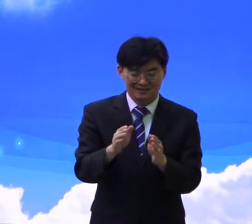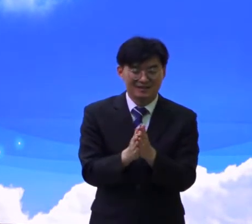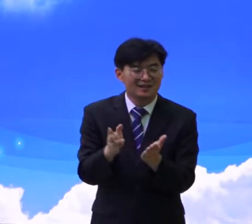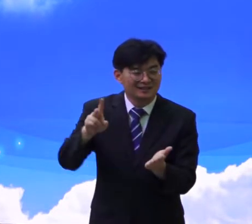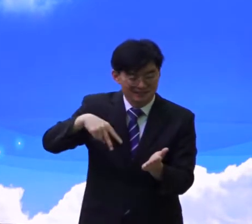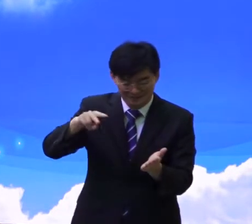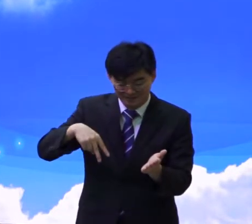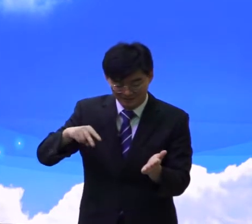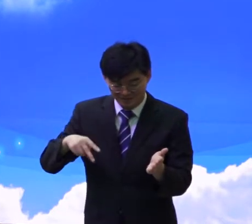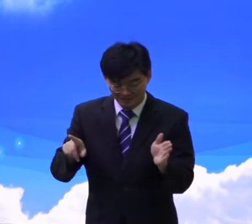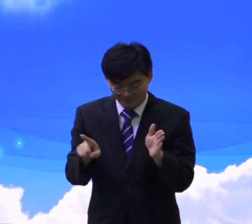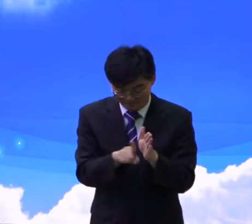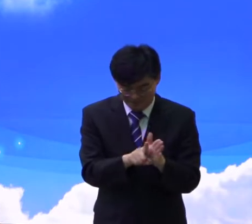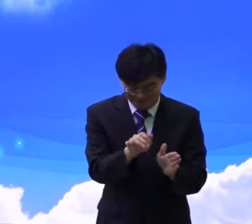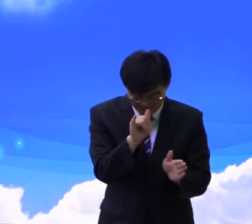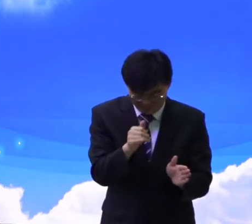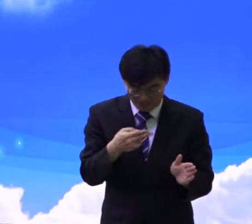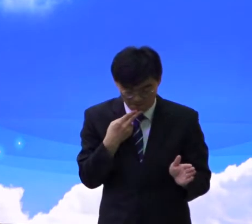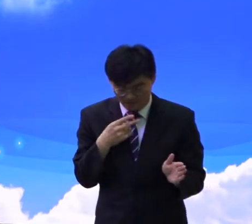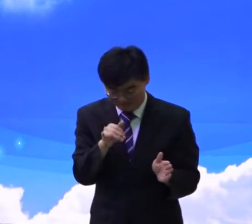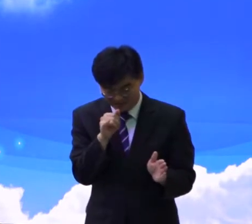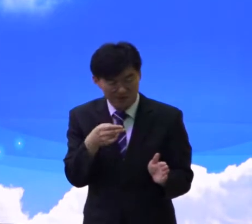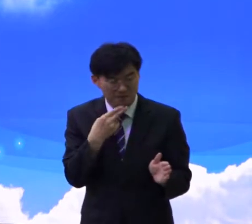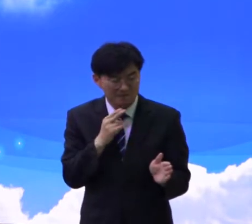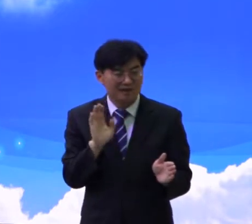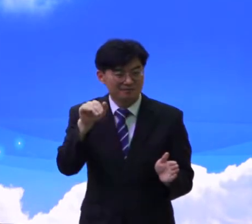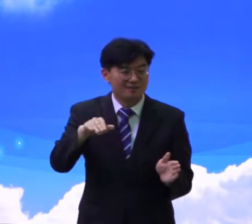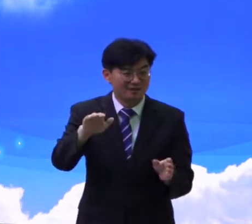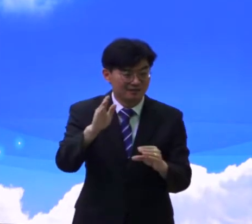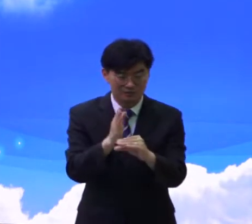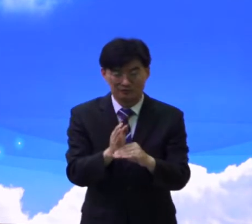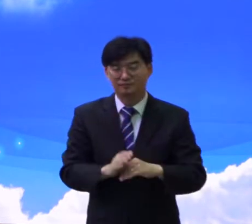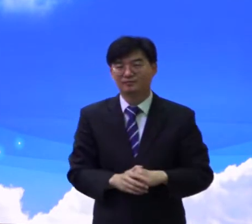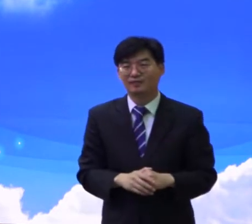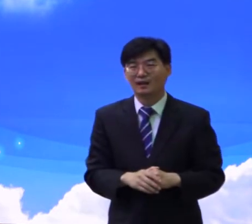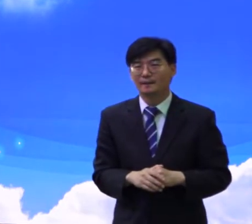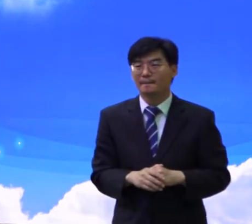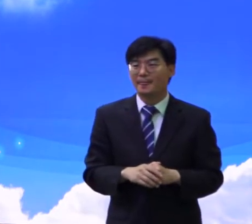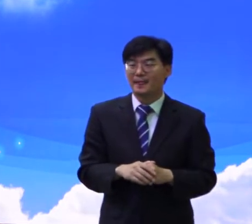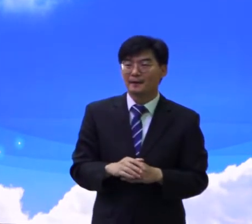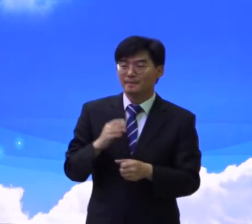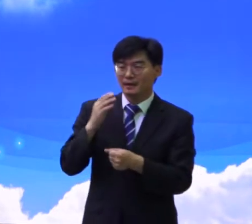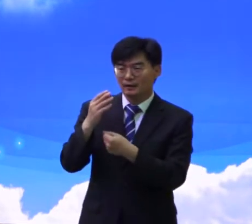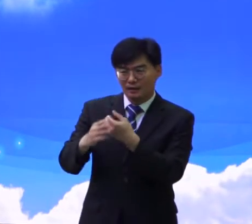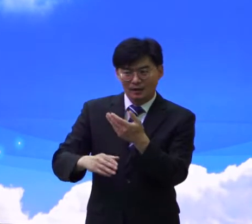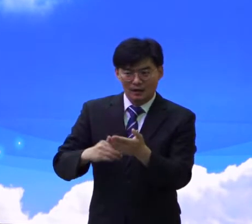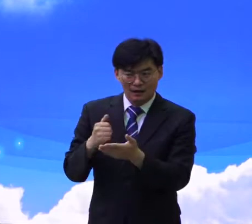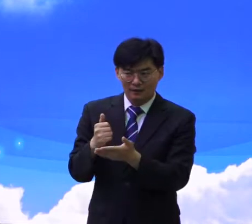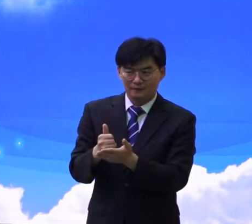하나님 앞에서 믿음의 용사이지만 두려움이 많고